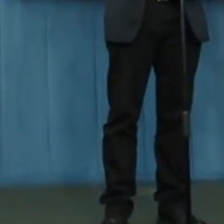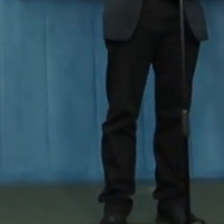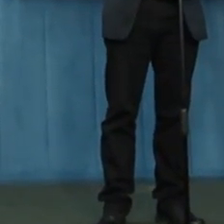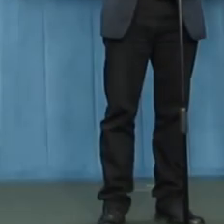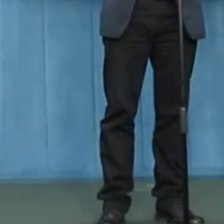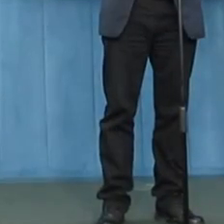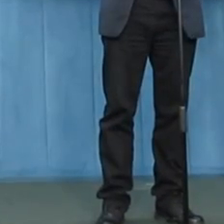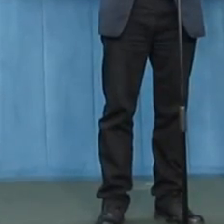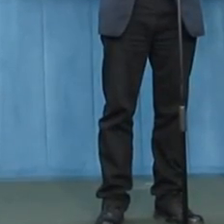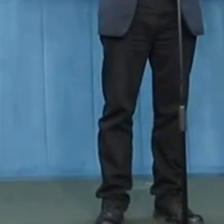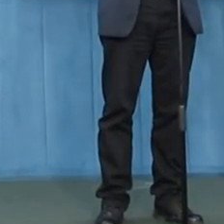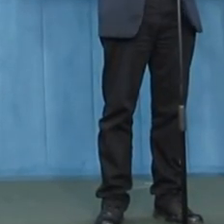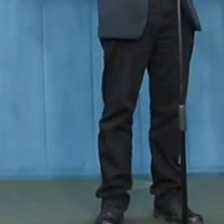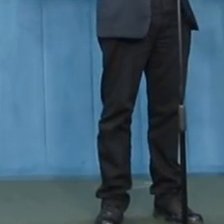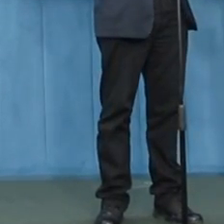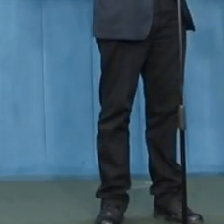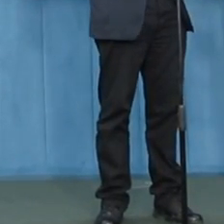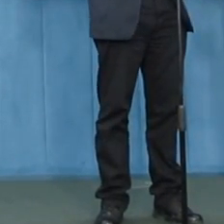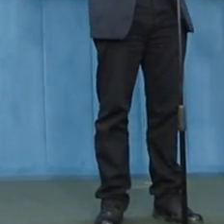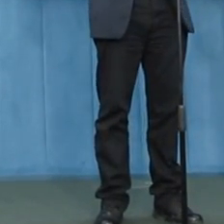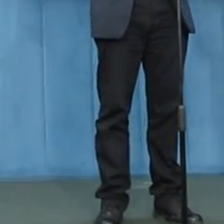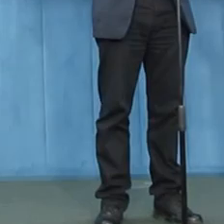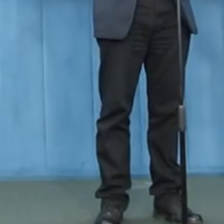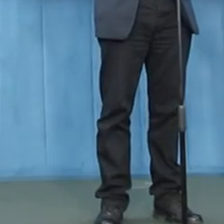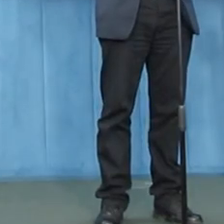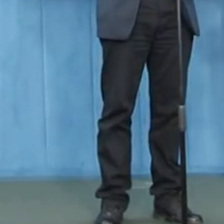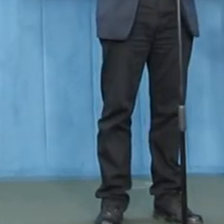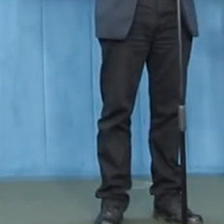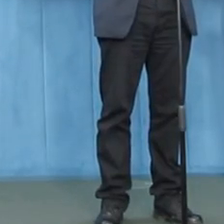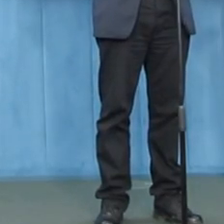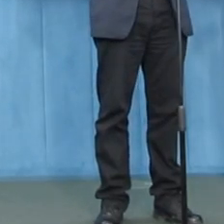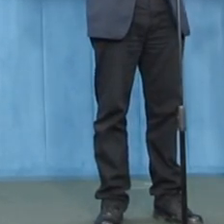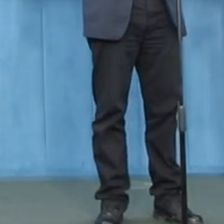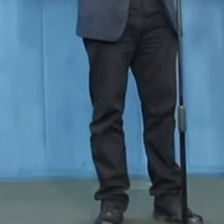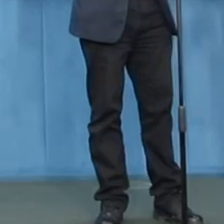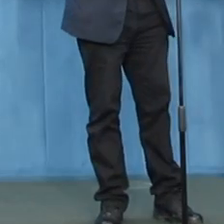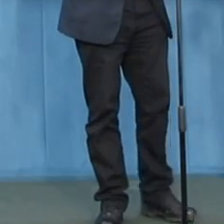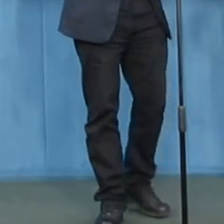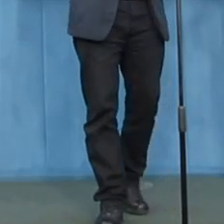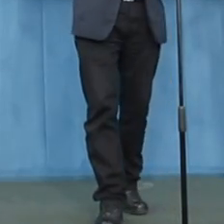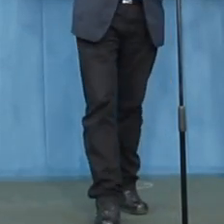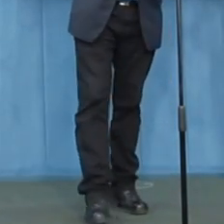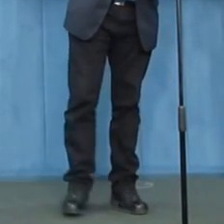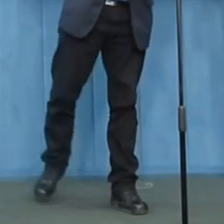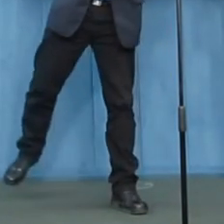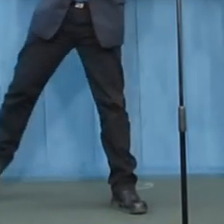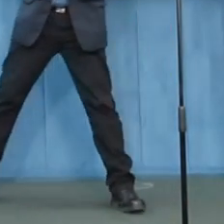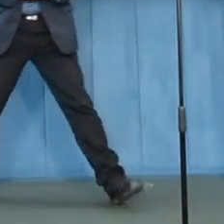eurodeputowany, europoseł Marek Siwiec i przewodniczący Janusz Palikot. Oddaję Panu głos i się usuwam w